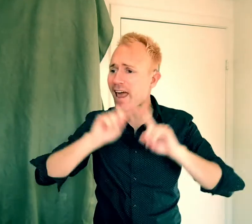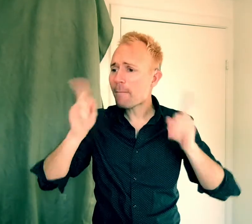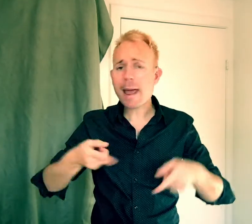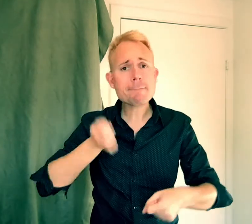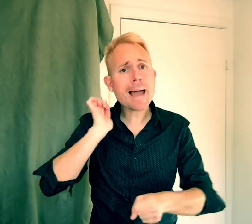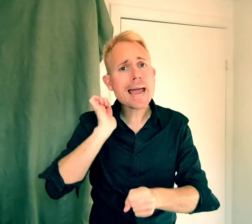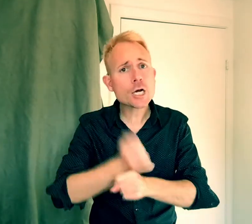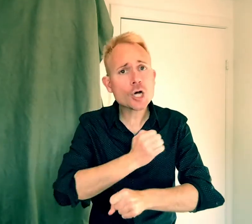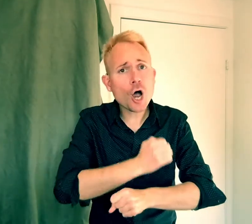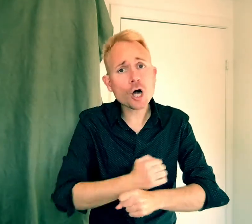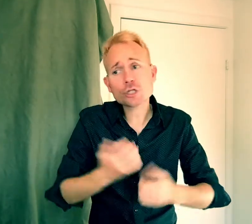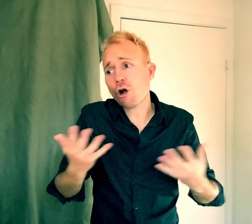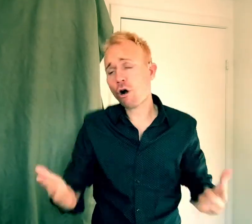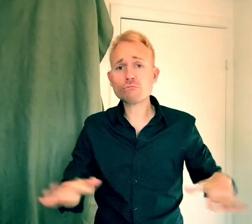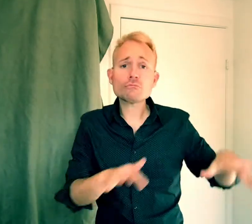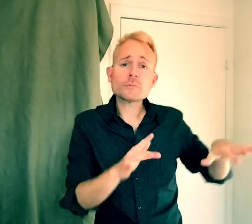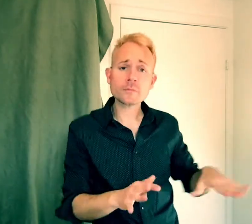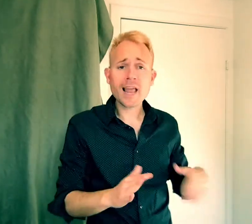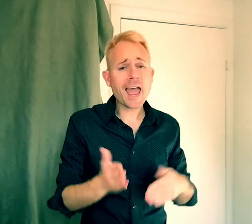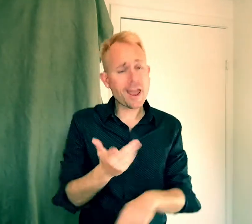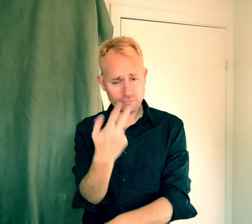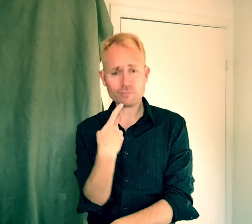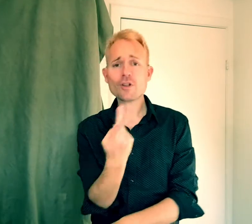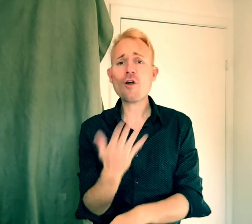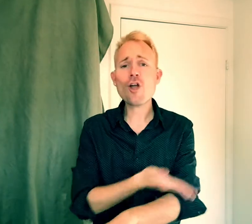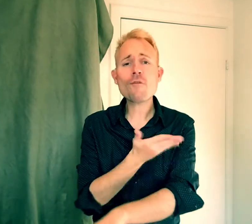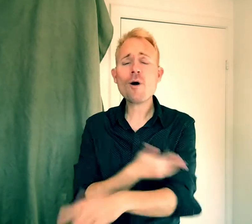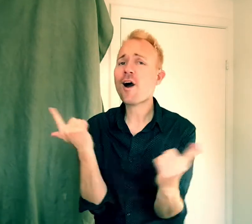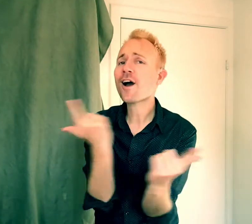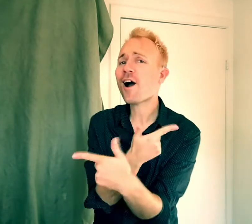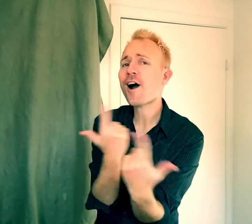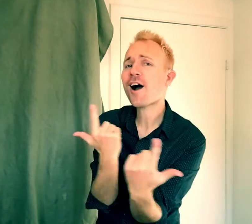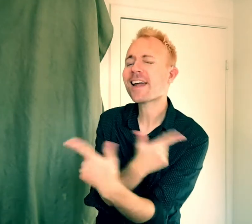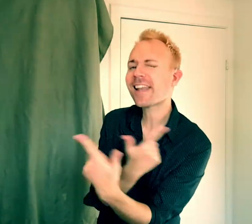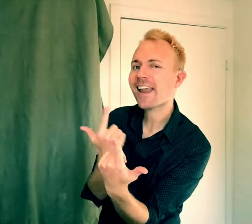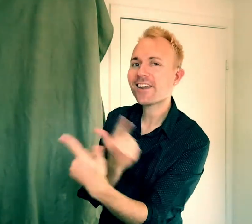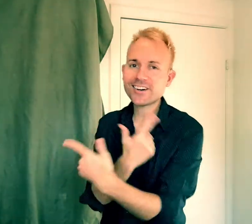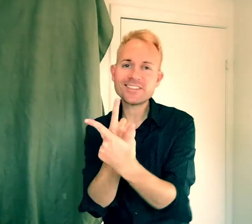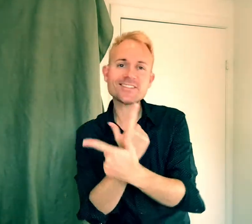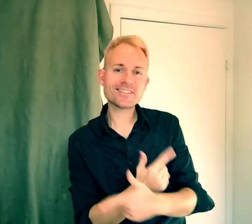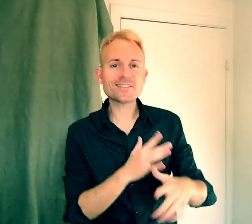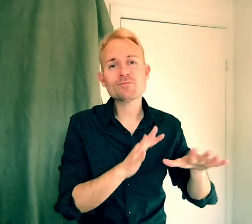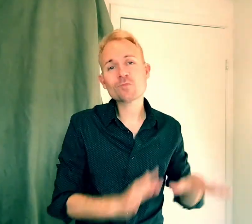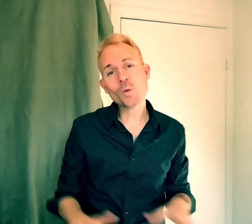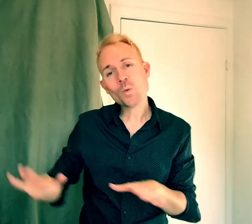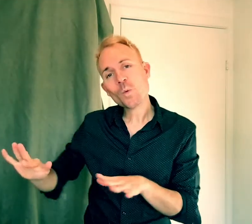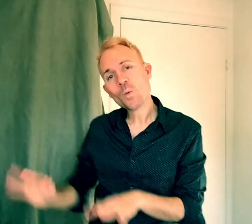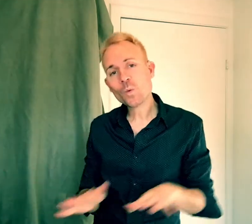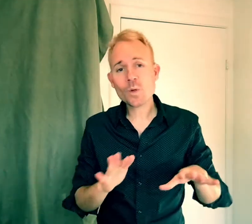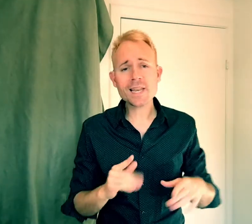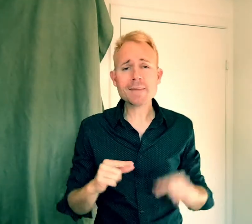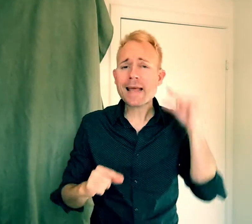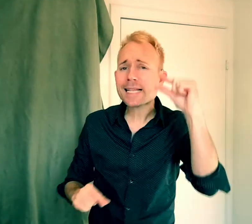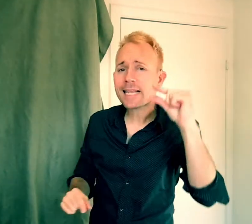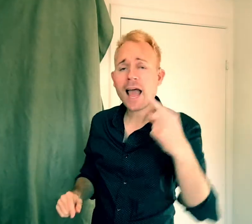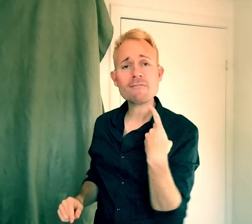hvordan man gør sig. Lige om lidt af de